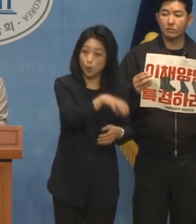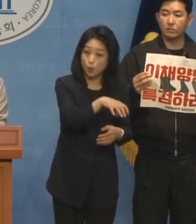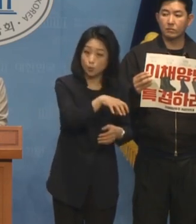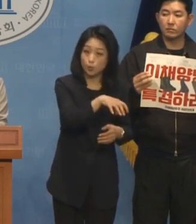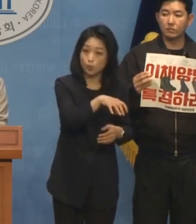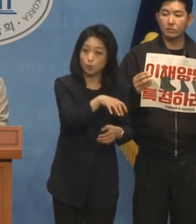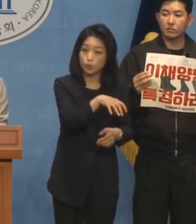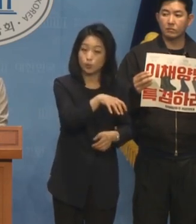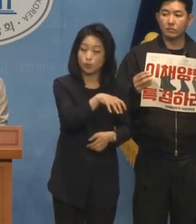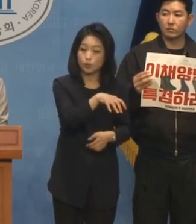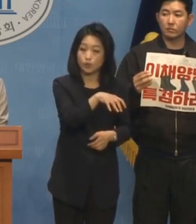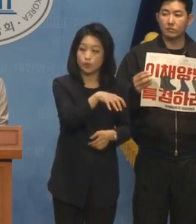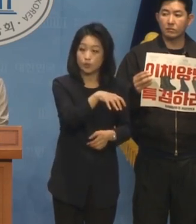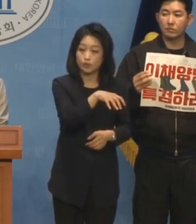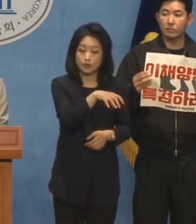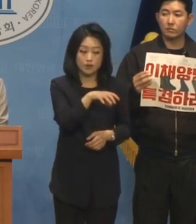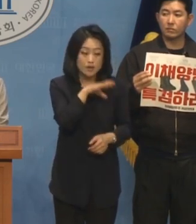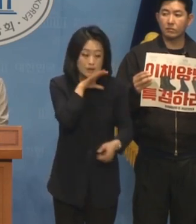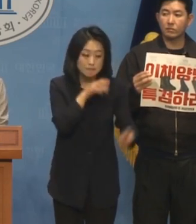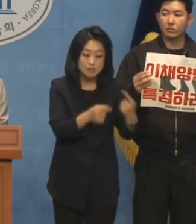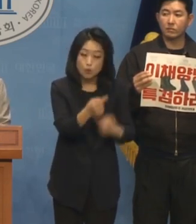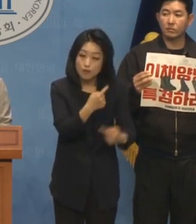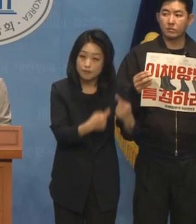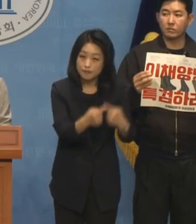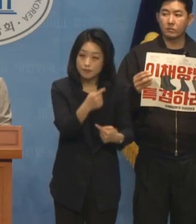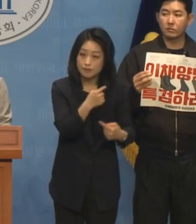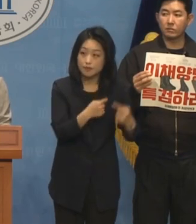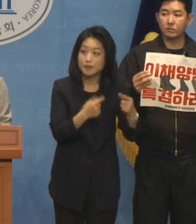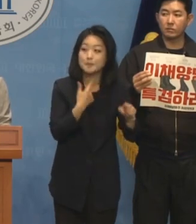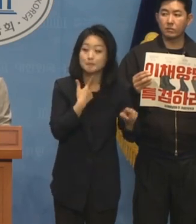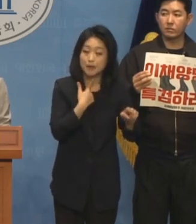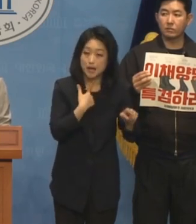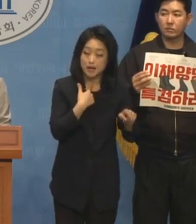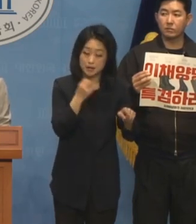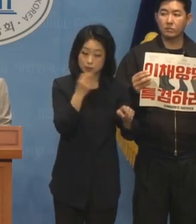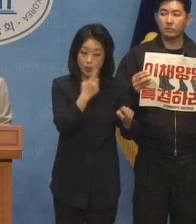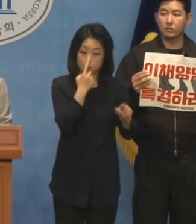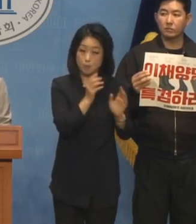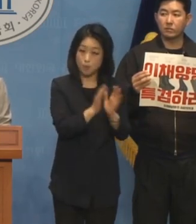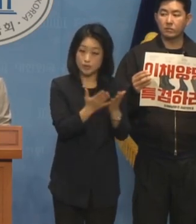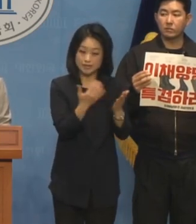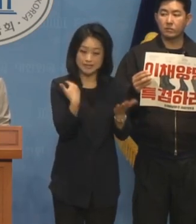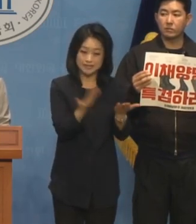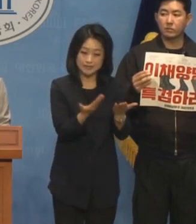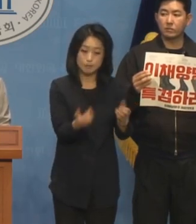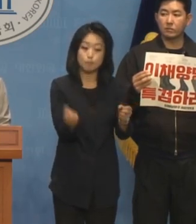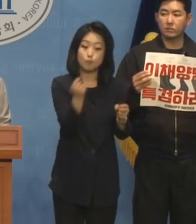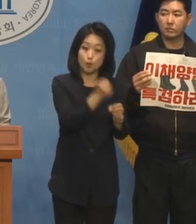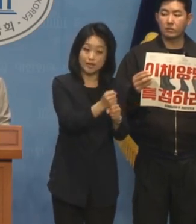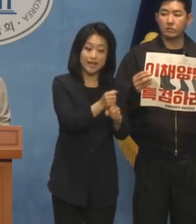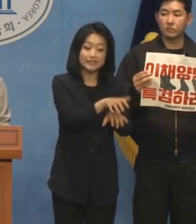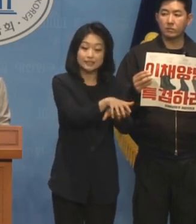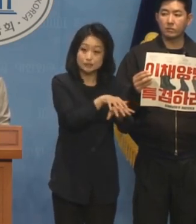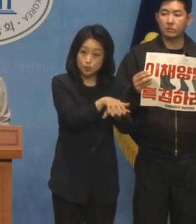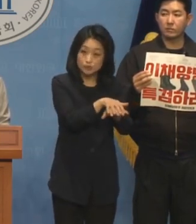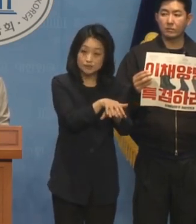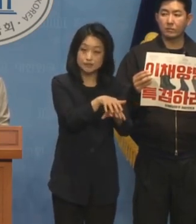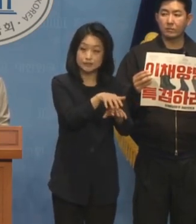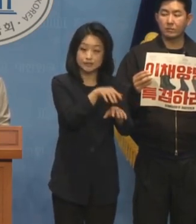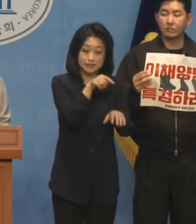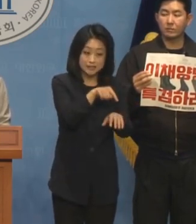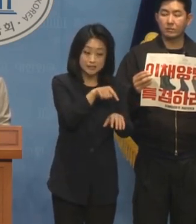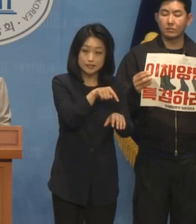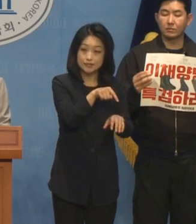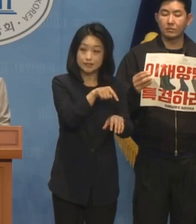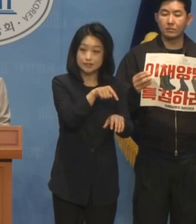조직에서 민원을 제기하고 그리고 본인이 다시 복귀할 그 조직에 있는 선거방송 시의원의